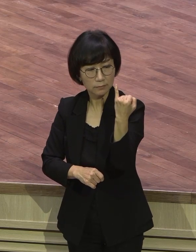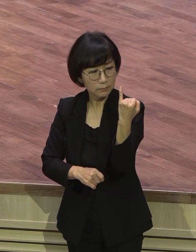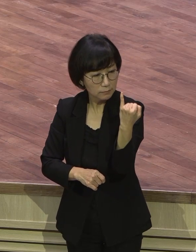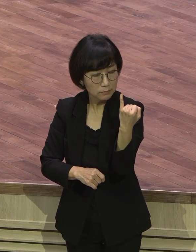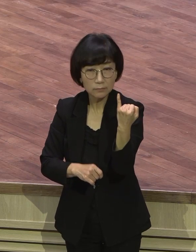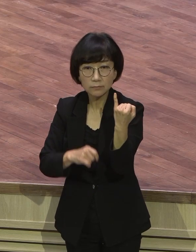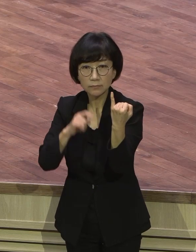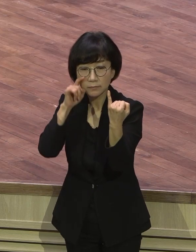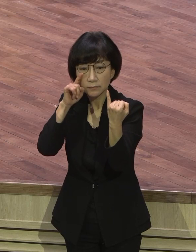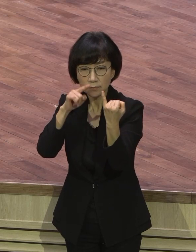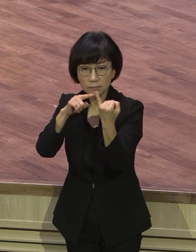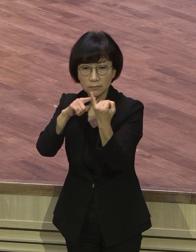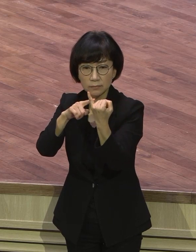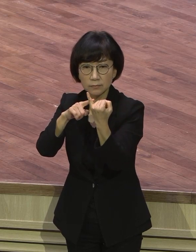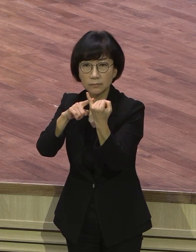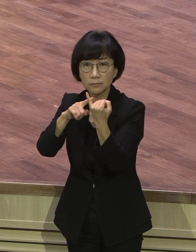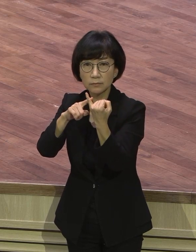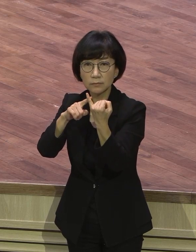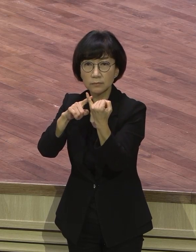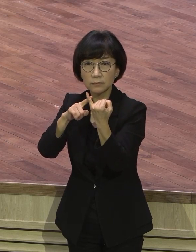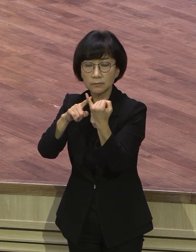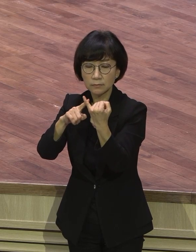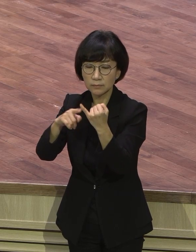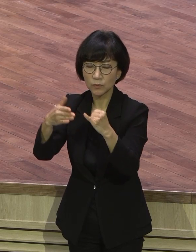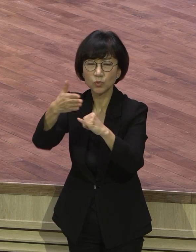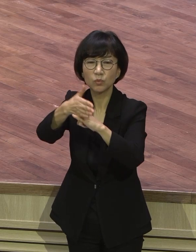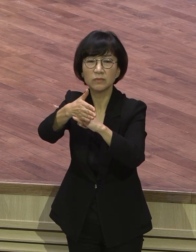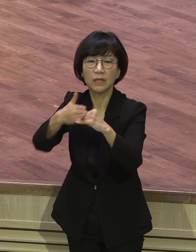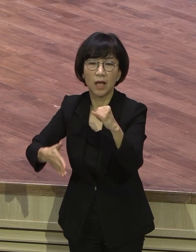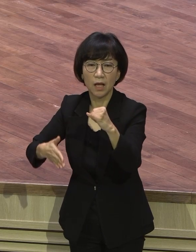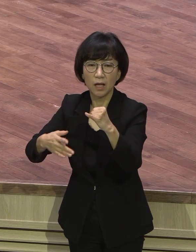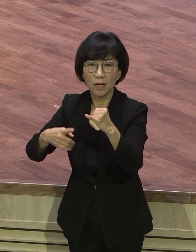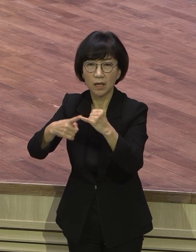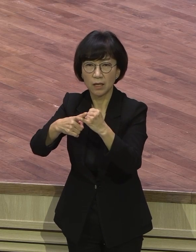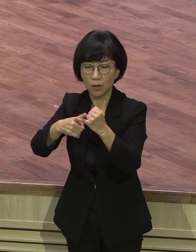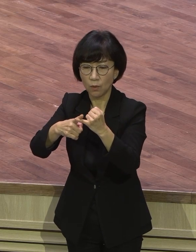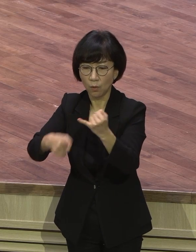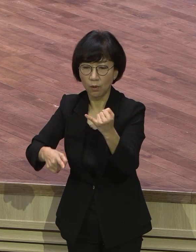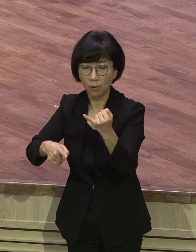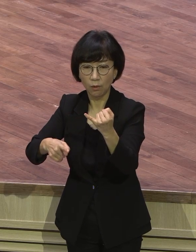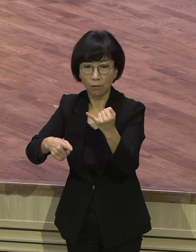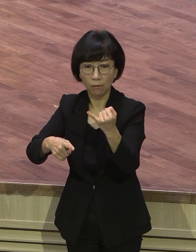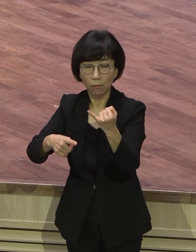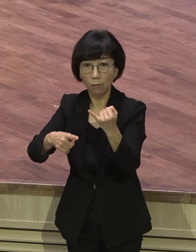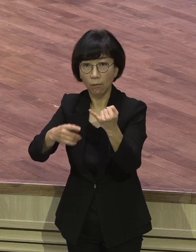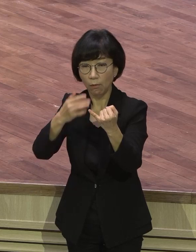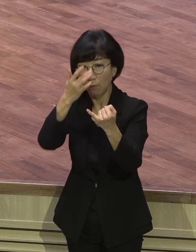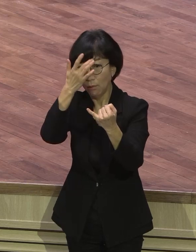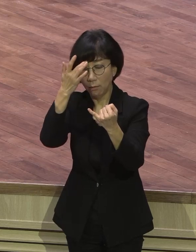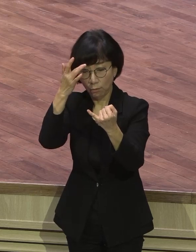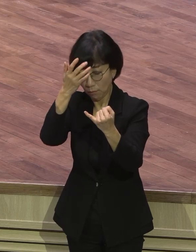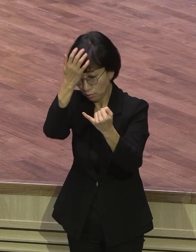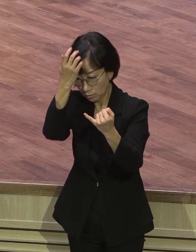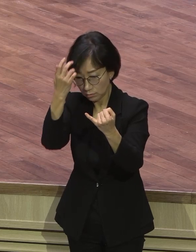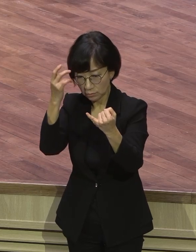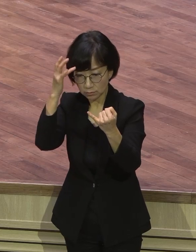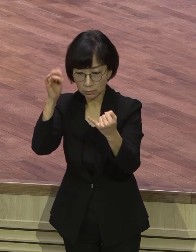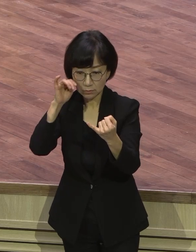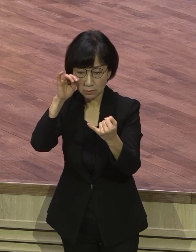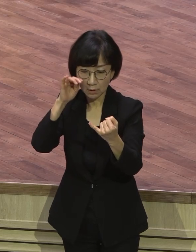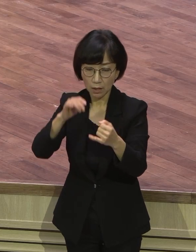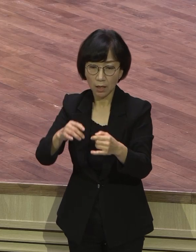잘라가지고 탁 뼈를 내가 속을 삼아 오늘 어르신들 쭉 귀중한 거 보여주겠다고 보니까 뼈를 거울에다가